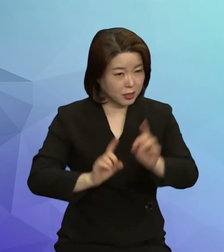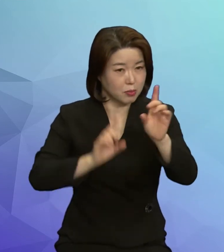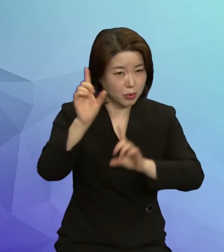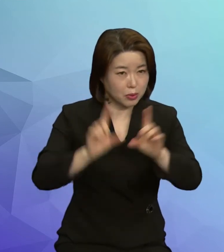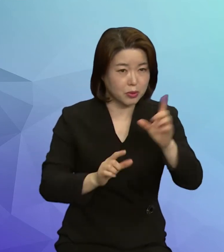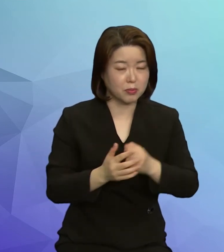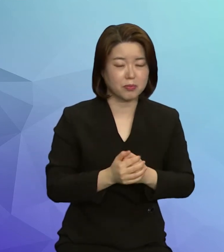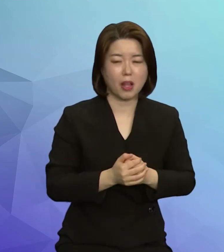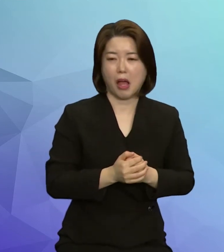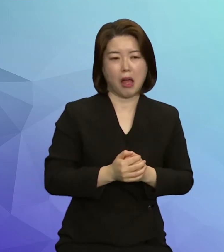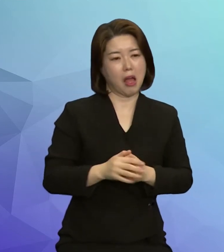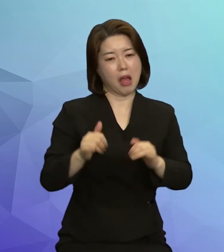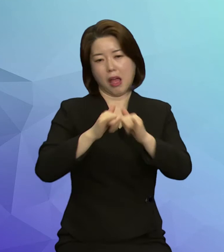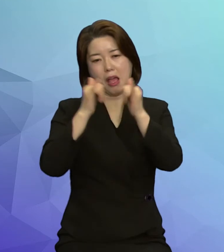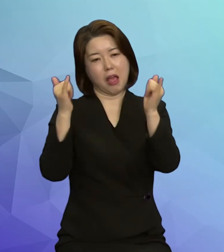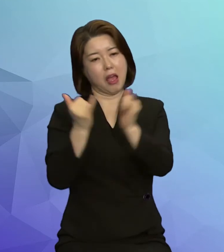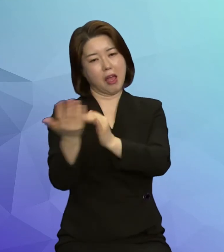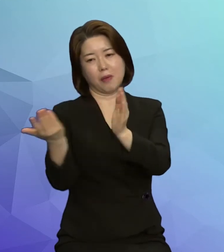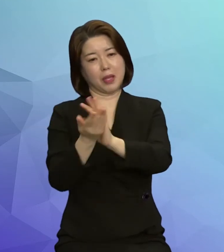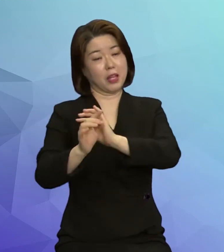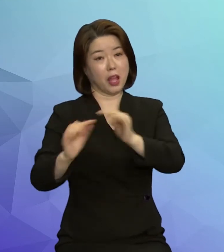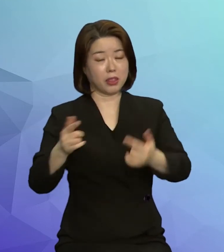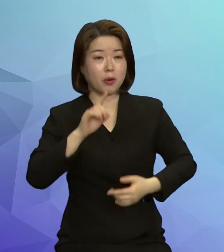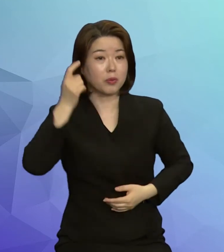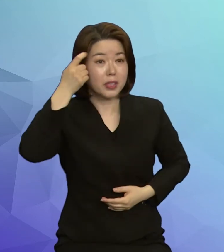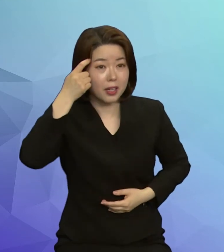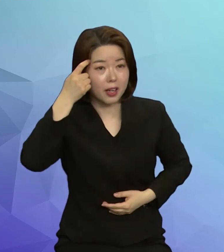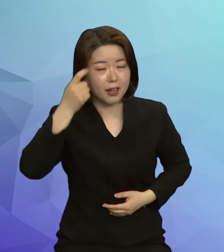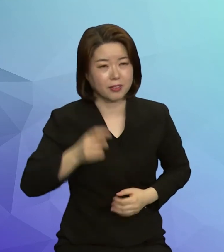거, 이 사회 부적응자예요.